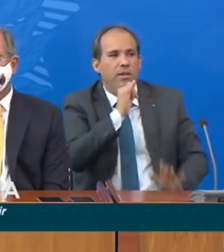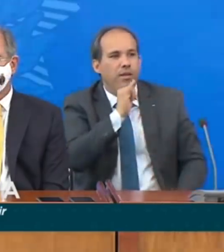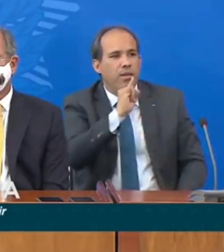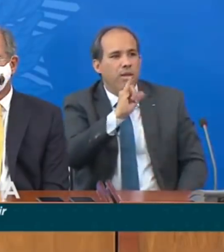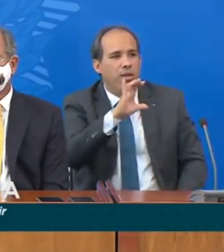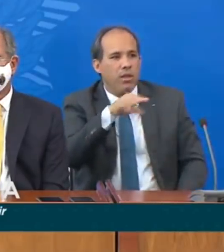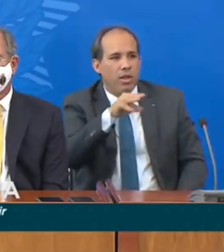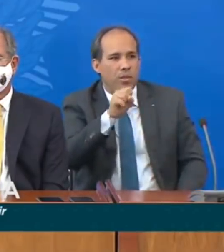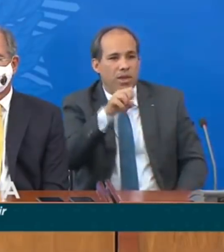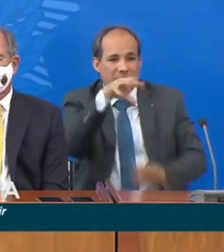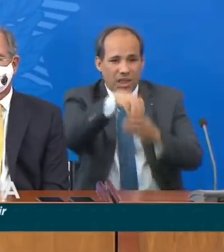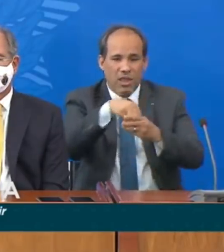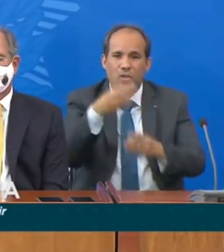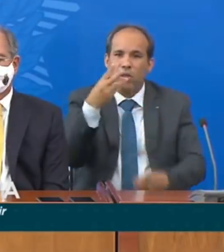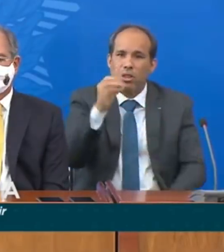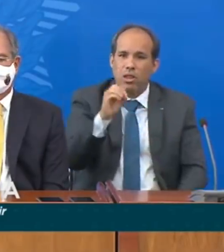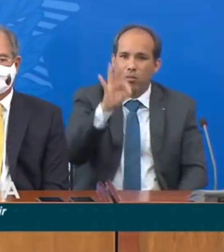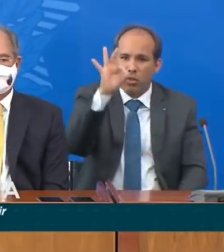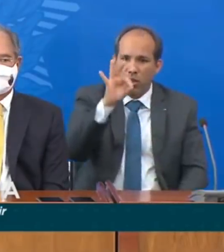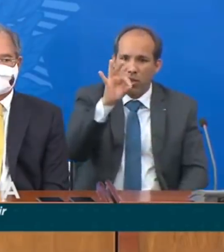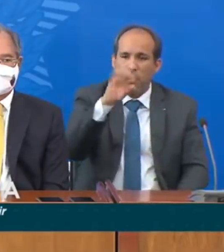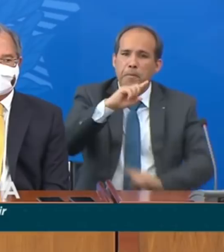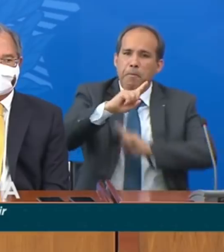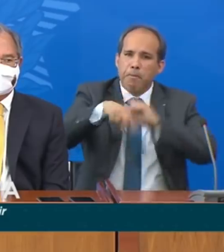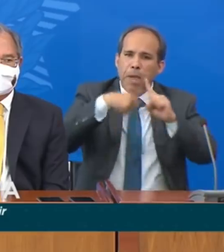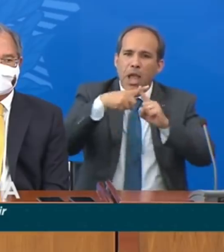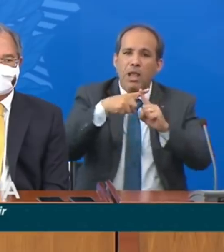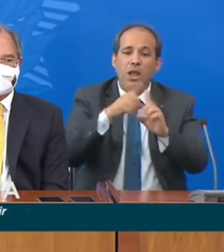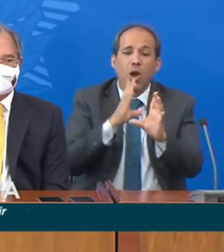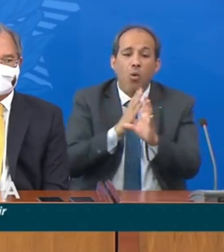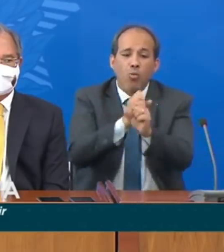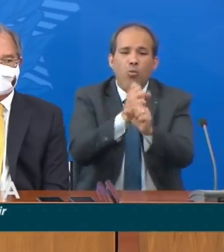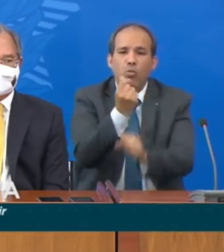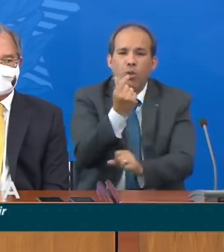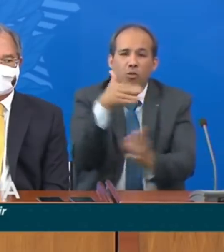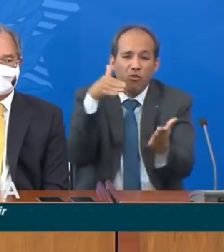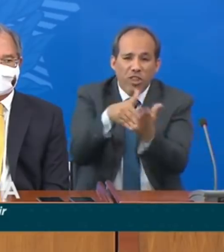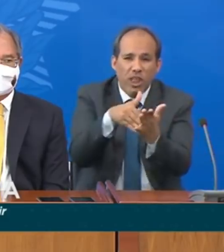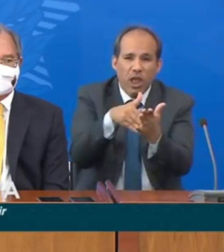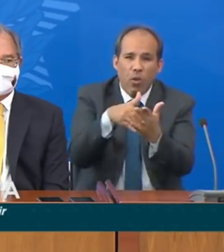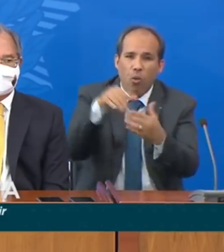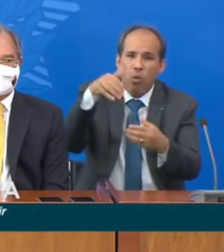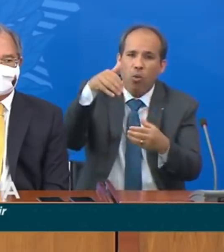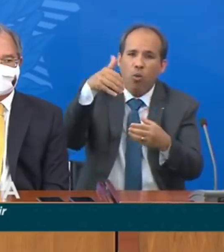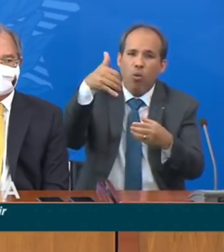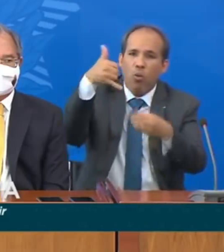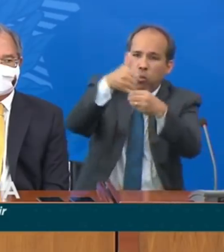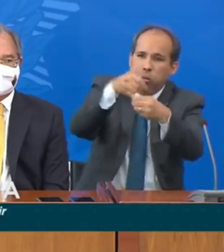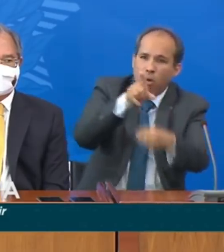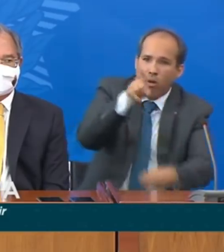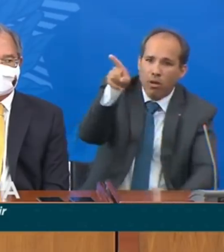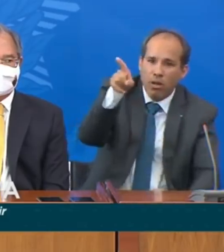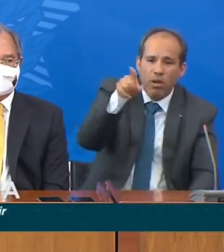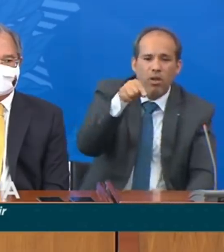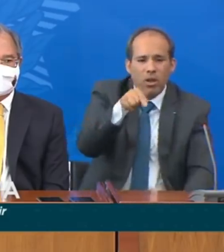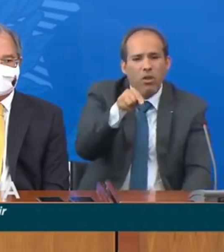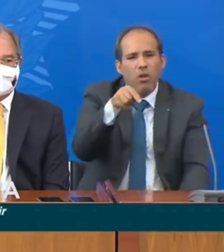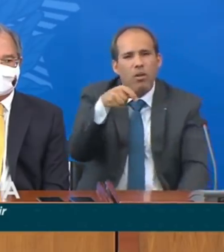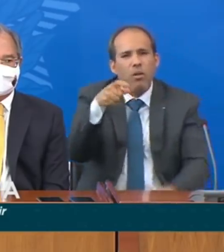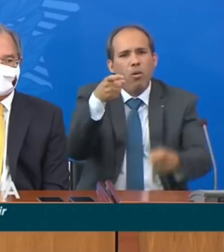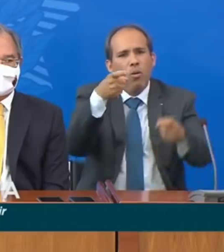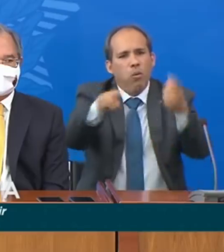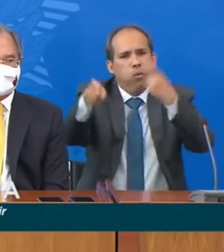30%, incida no preço final na bomba, estão cobrando ICMS